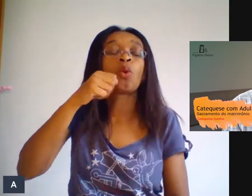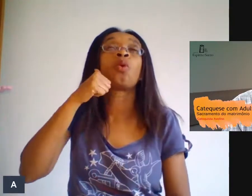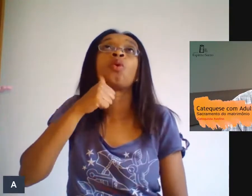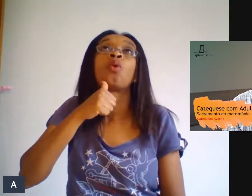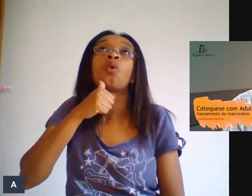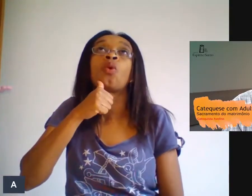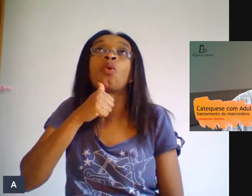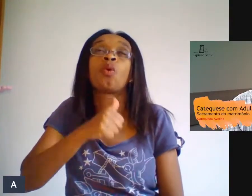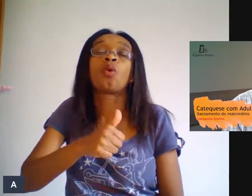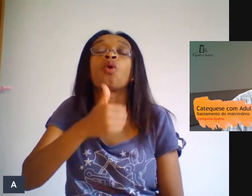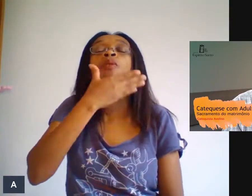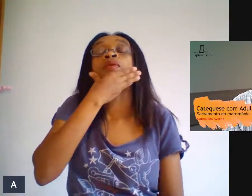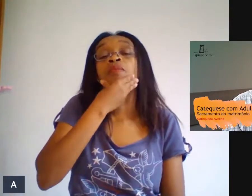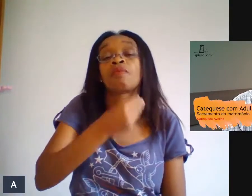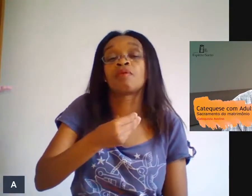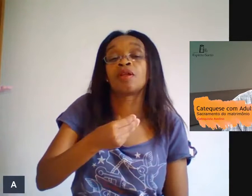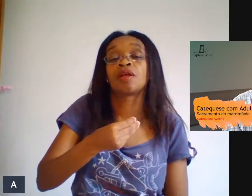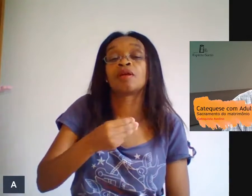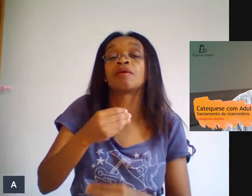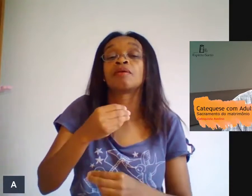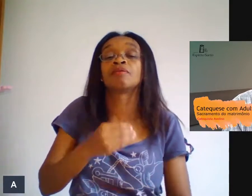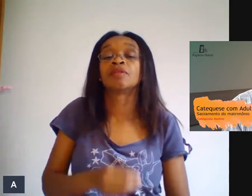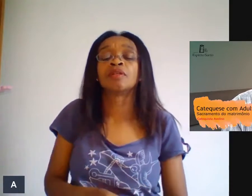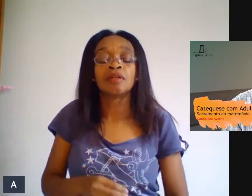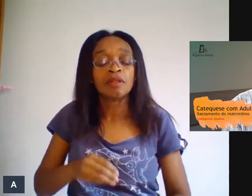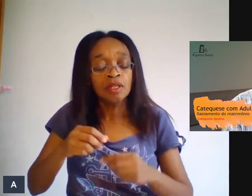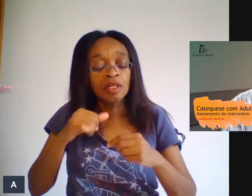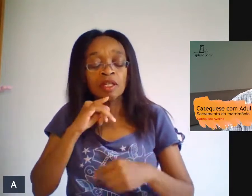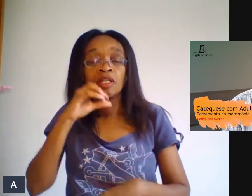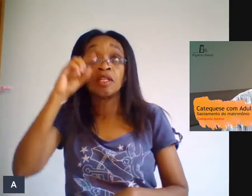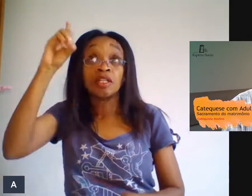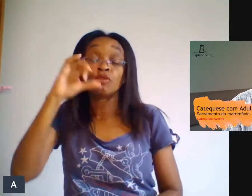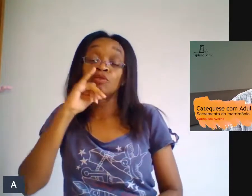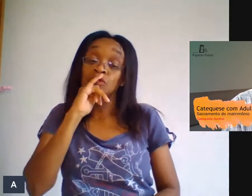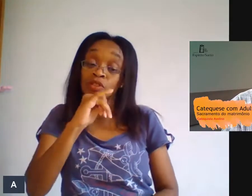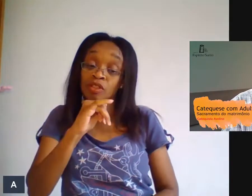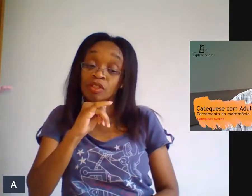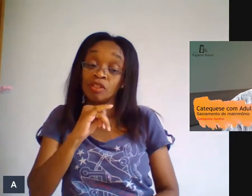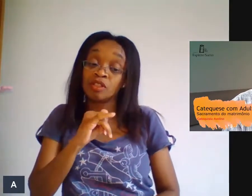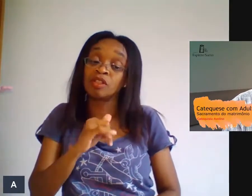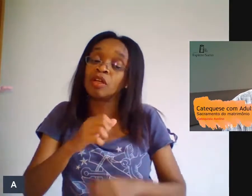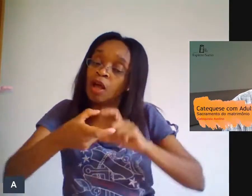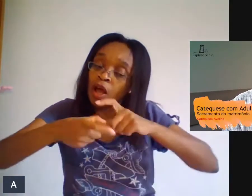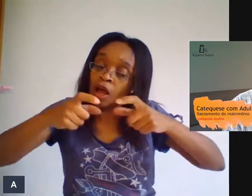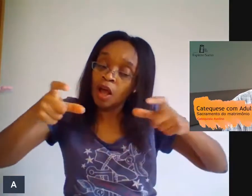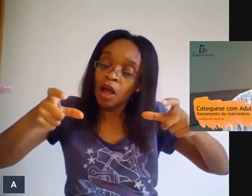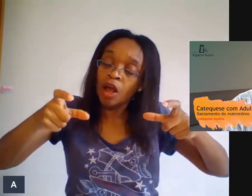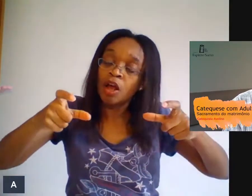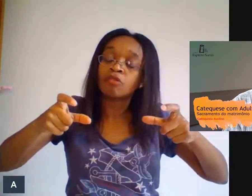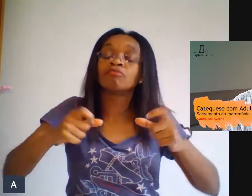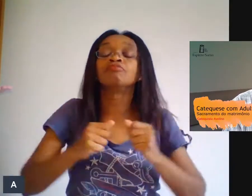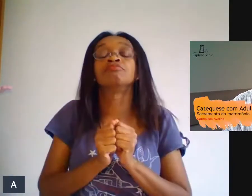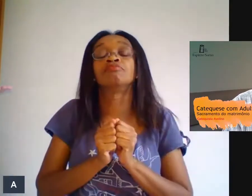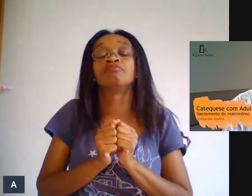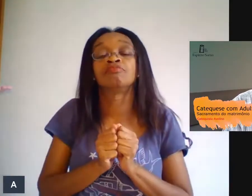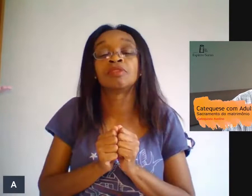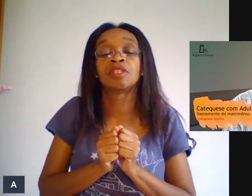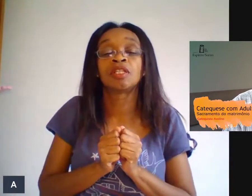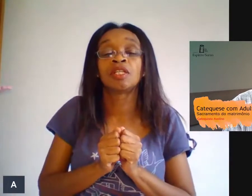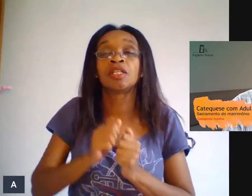Frutificai-vos, disse ele, e multiplicai-vos. Deus criou o homem e a mulher e disse